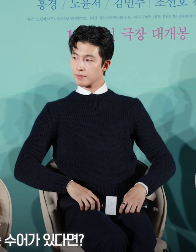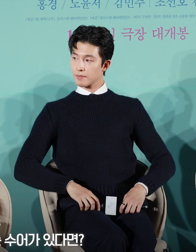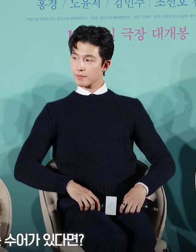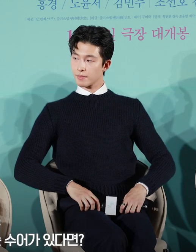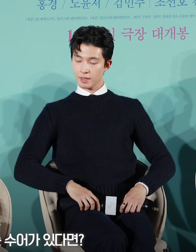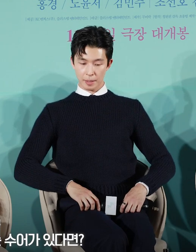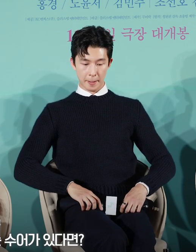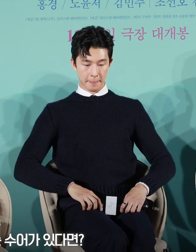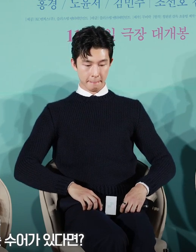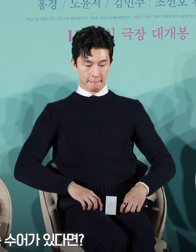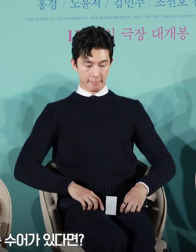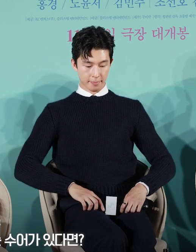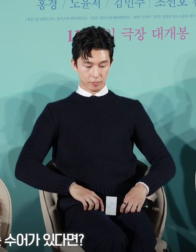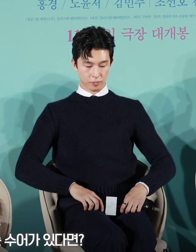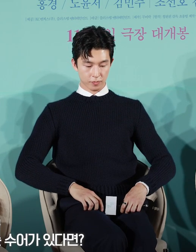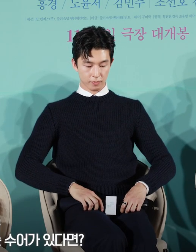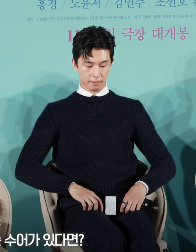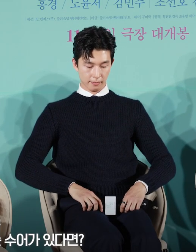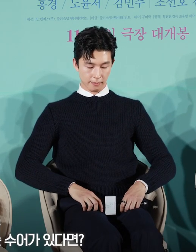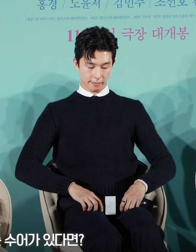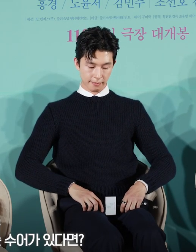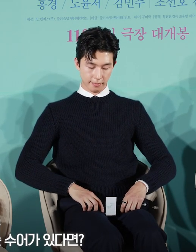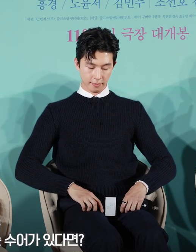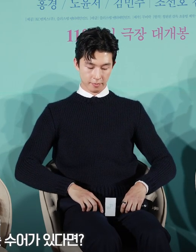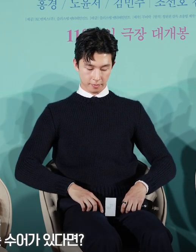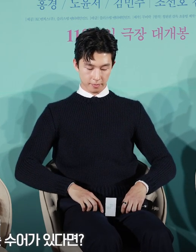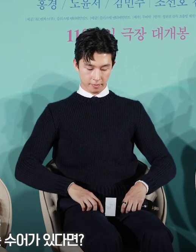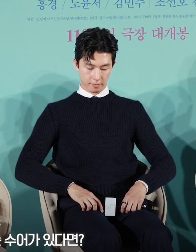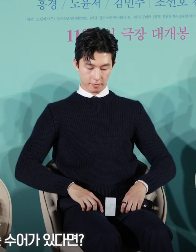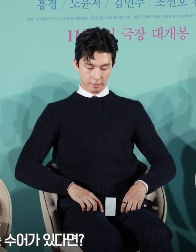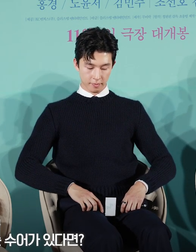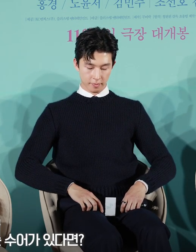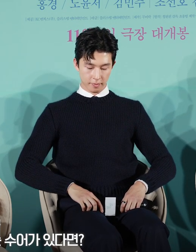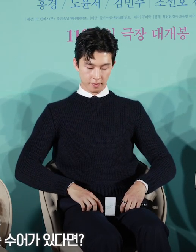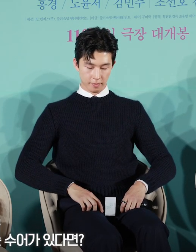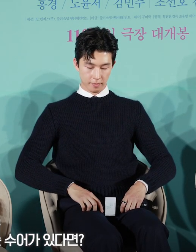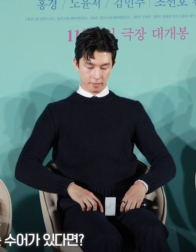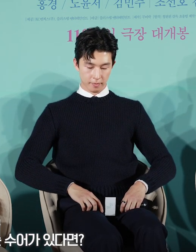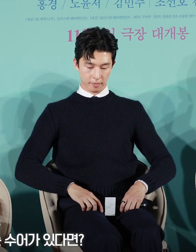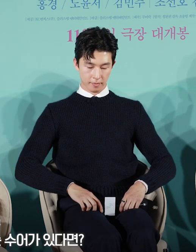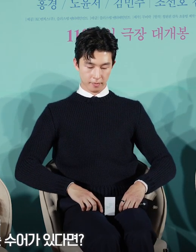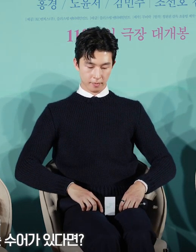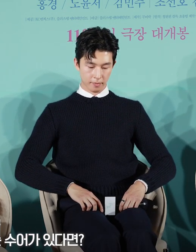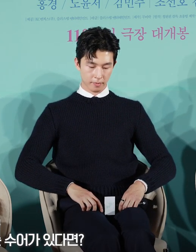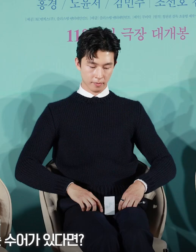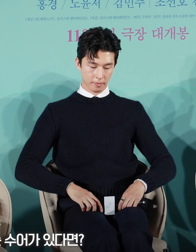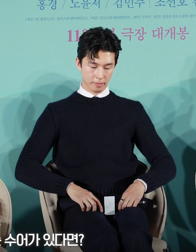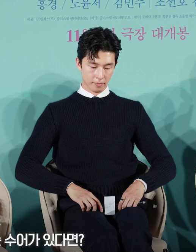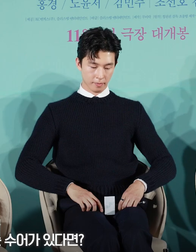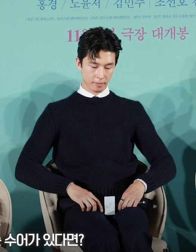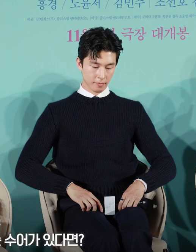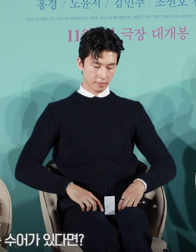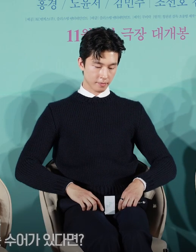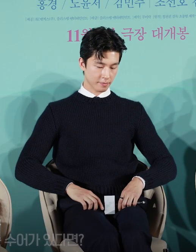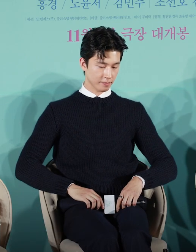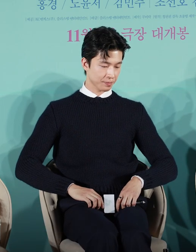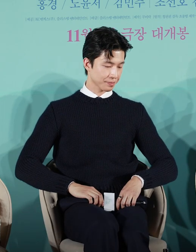뗄 수 없는 그런 인물이기 때문에 지금 이 순간 떠오를 수밖에 없었을 것 같아요. 좋습니다. 감독님도 고민하시는 것 같은데